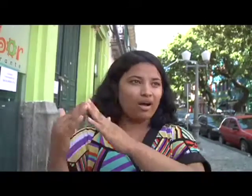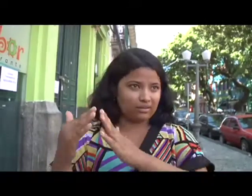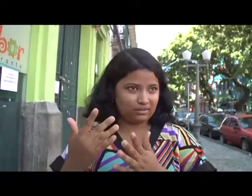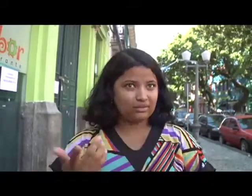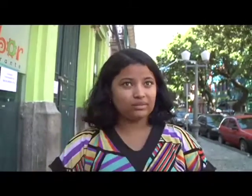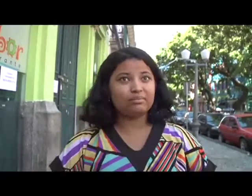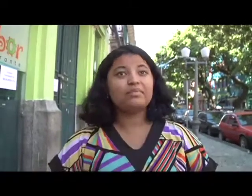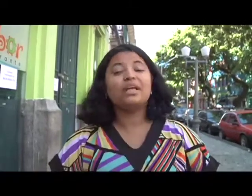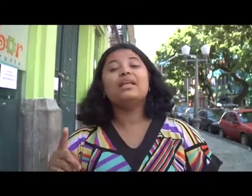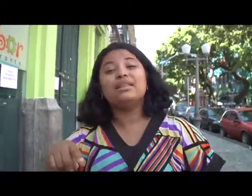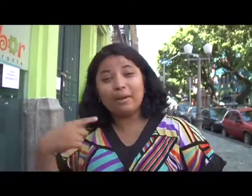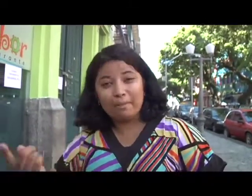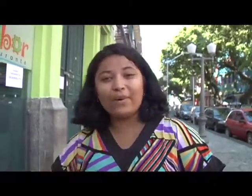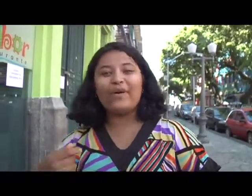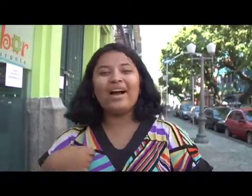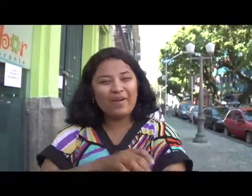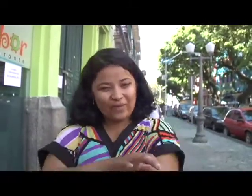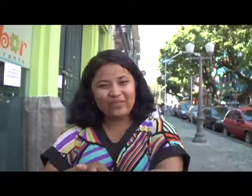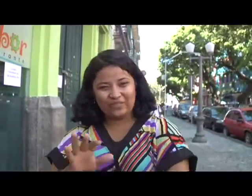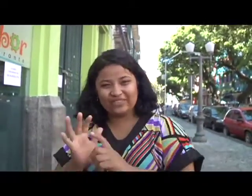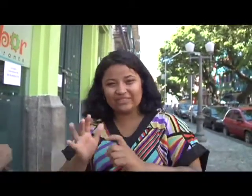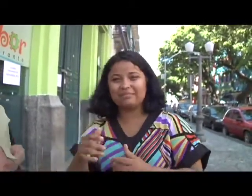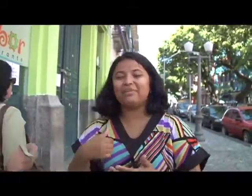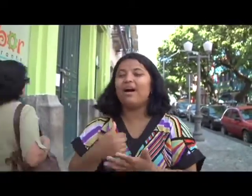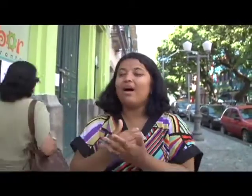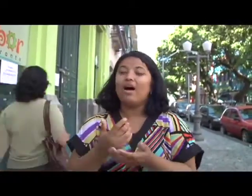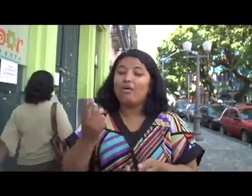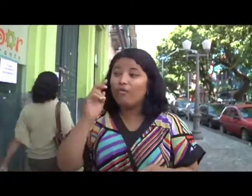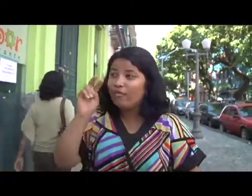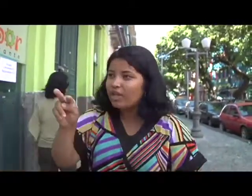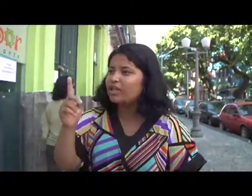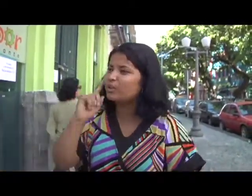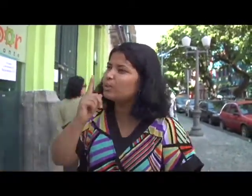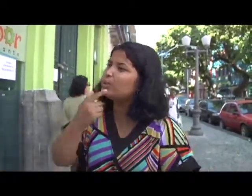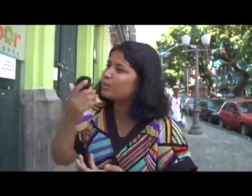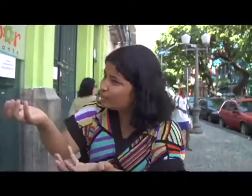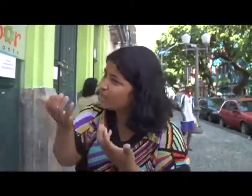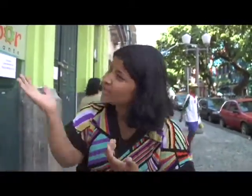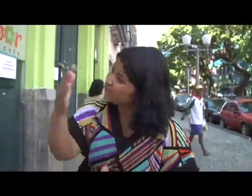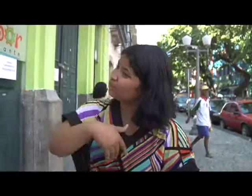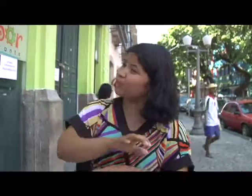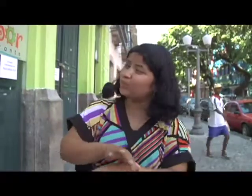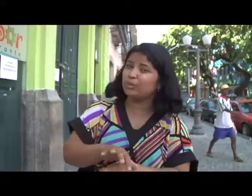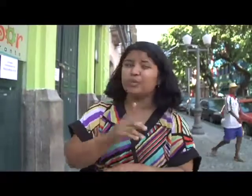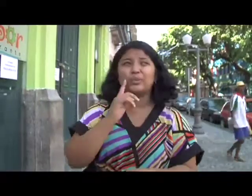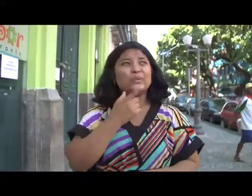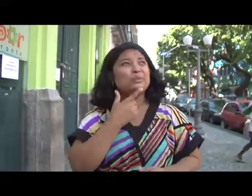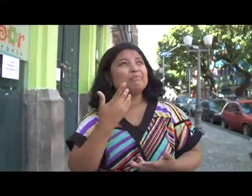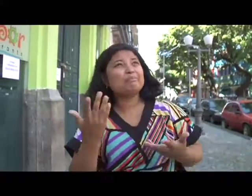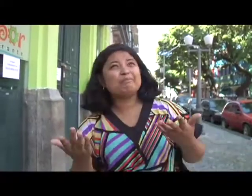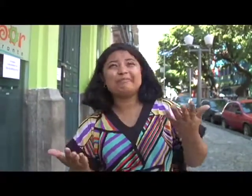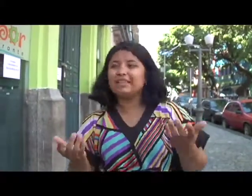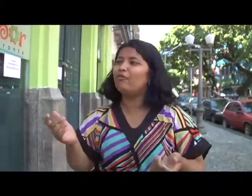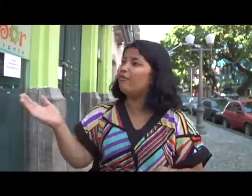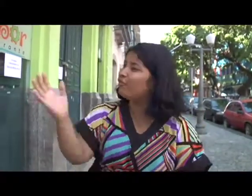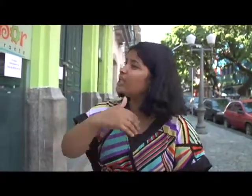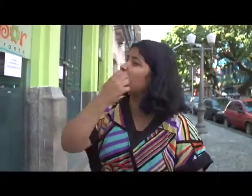assim. Bem, o projeto, ele tem incentivado justamente os surdos a que eles saiam de casa, que